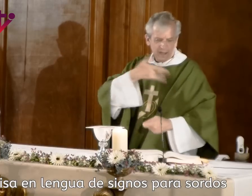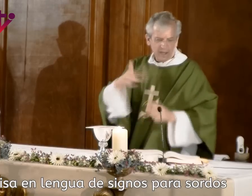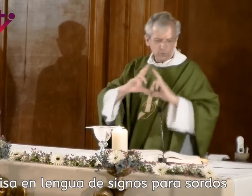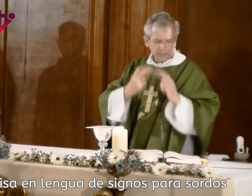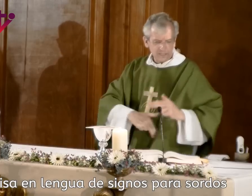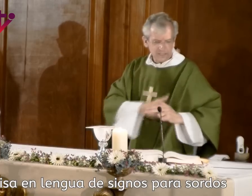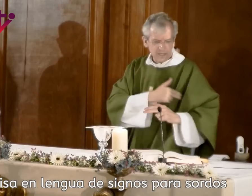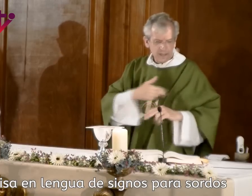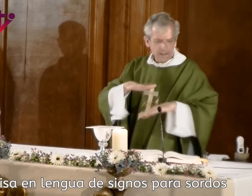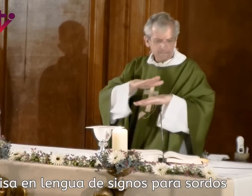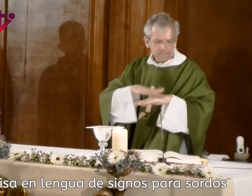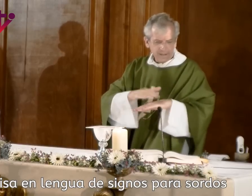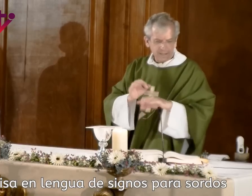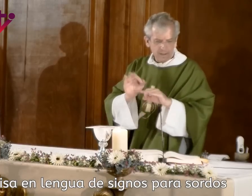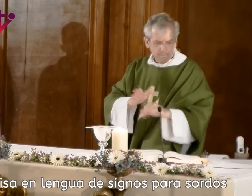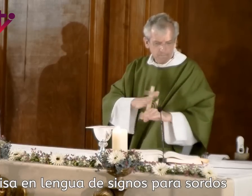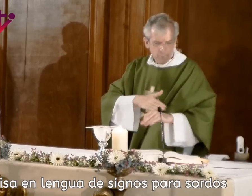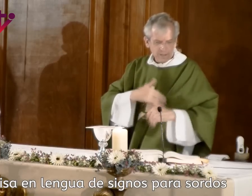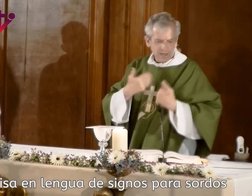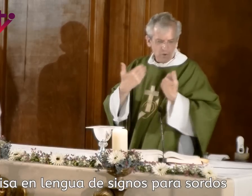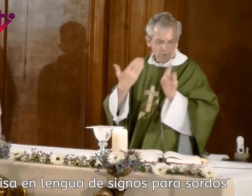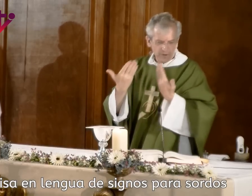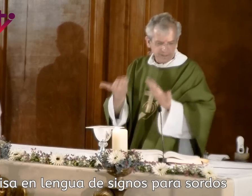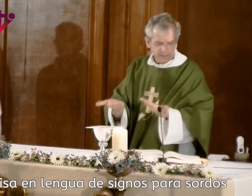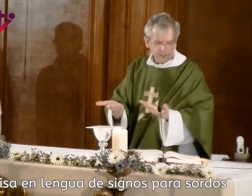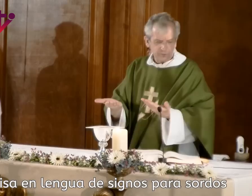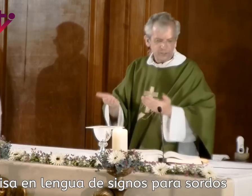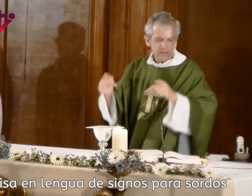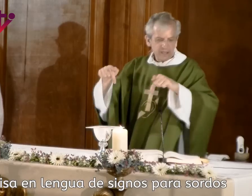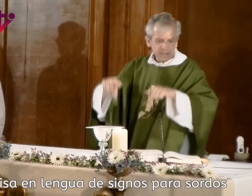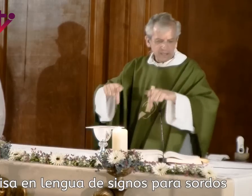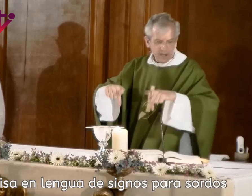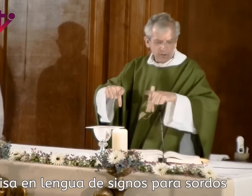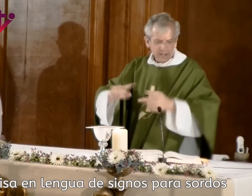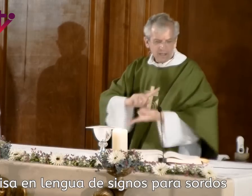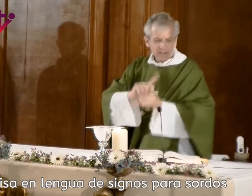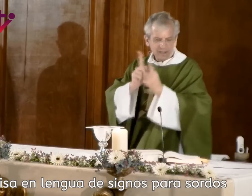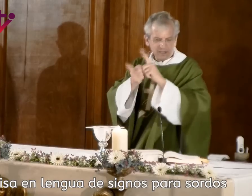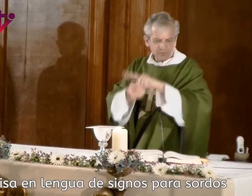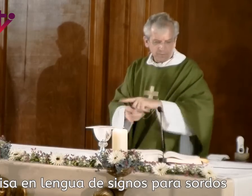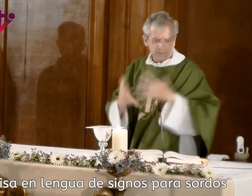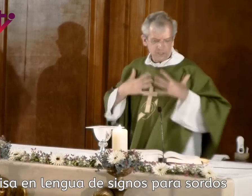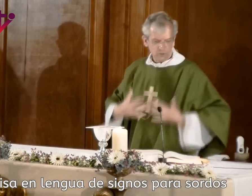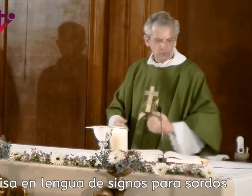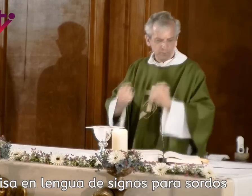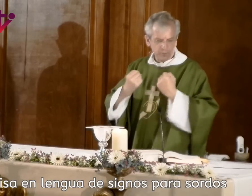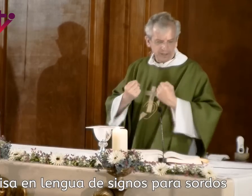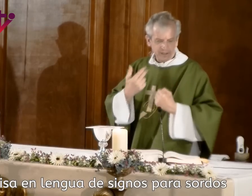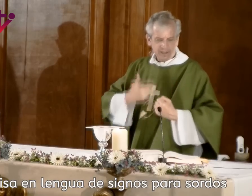a tu Iglesia, para que pueda ofrecértelos y que ahora transformas con tu poder